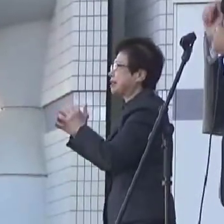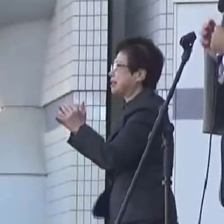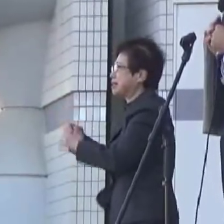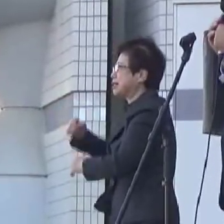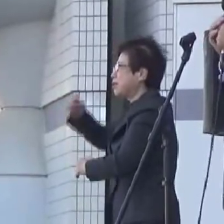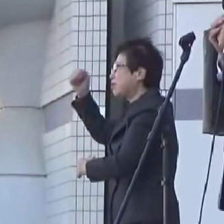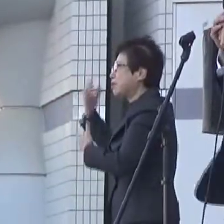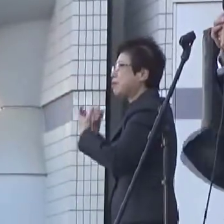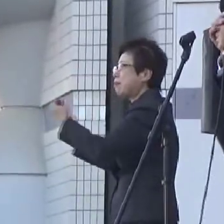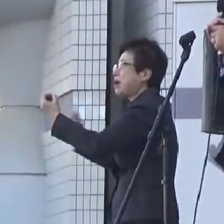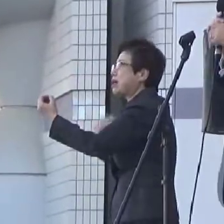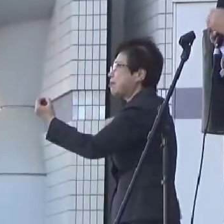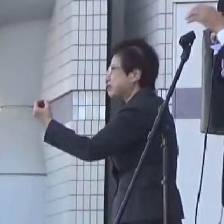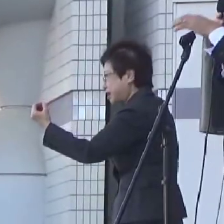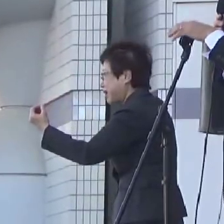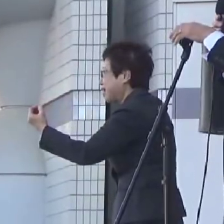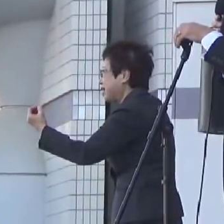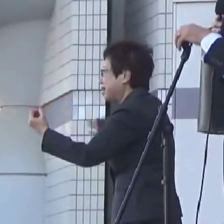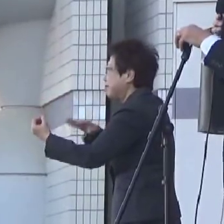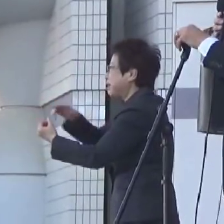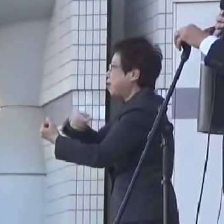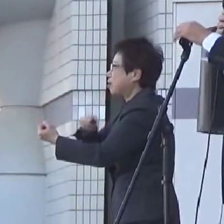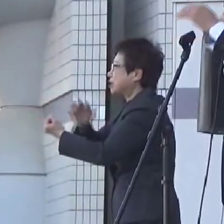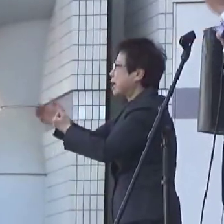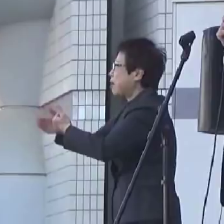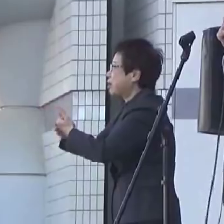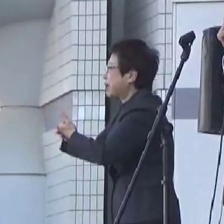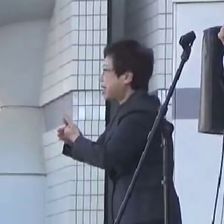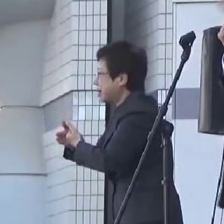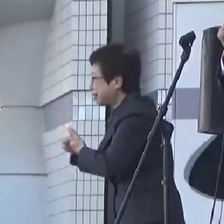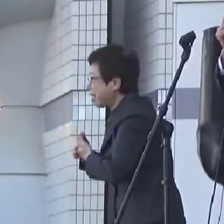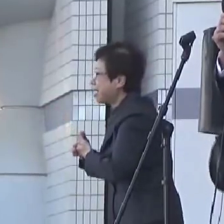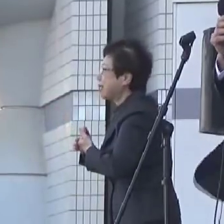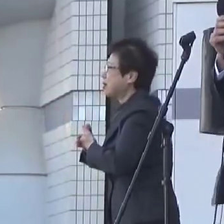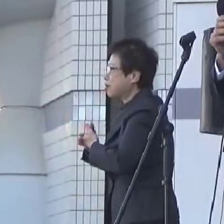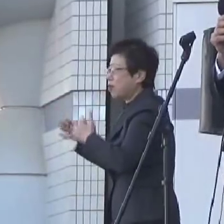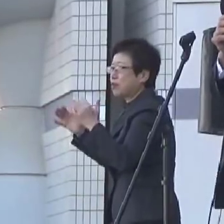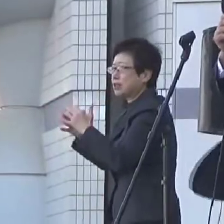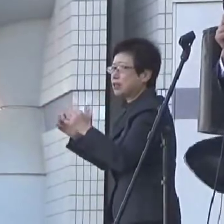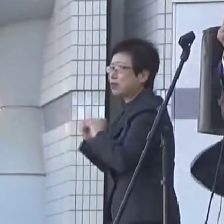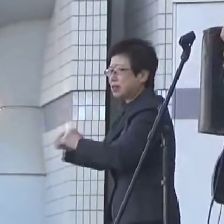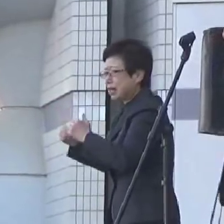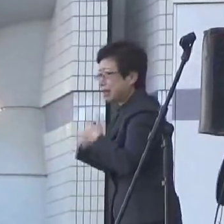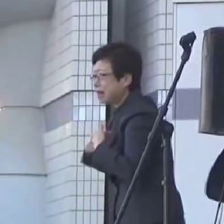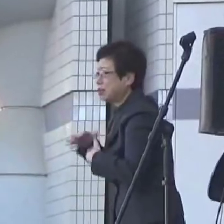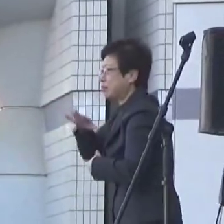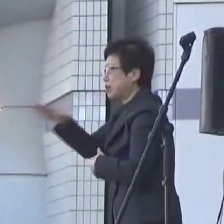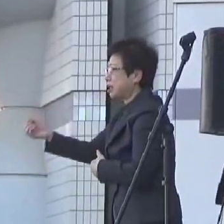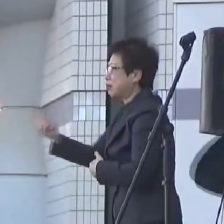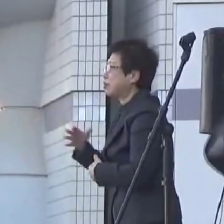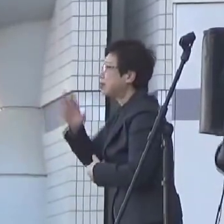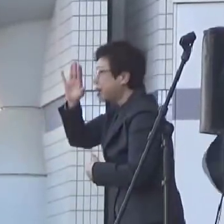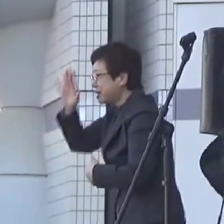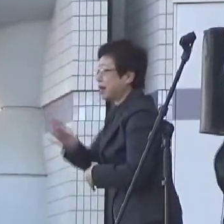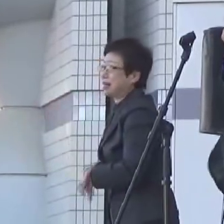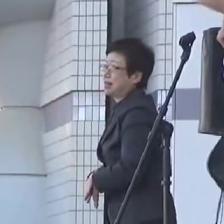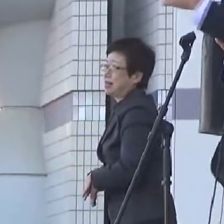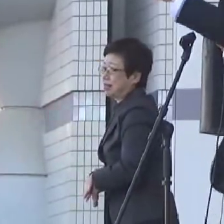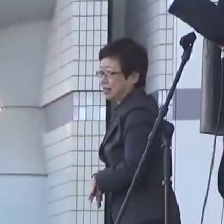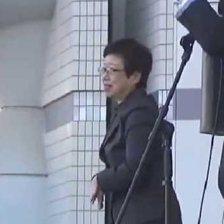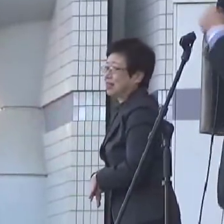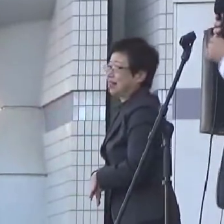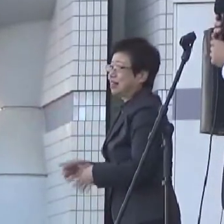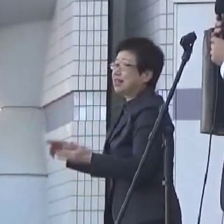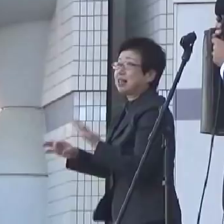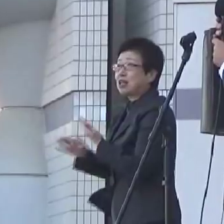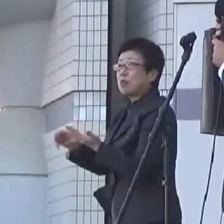か皆さんにお力添えをいただいてこの審議をしなさい、言ってください、ね、地域